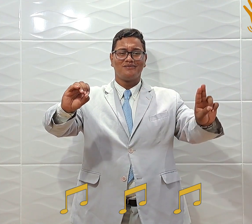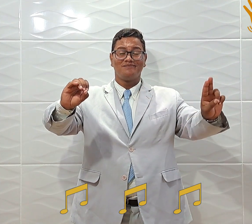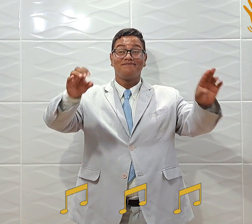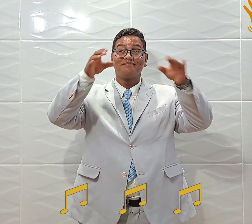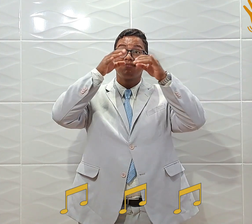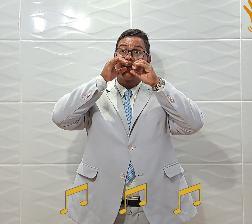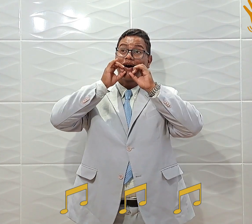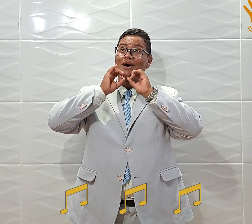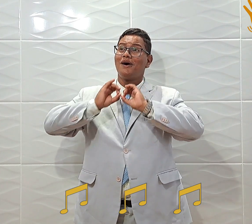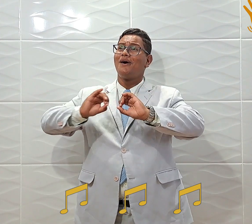Amém.